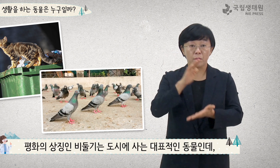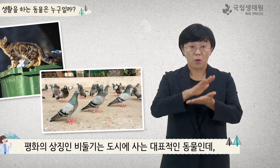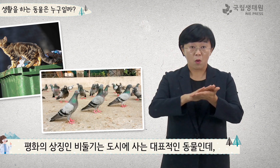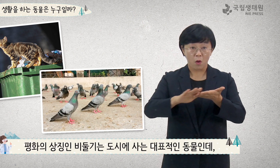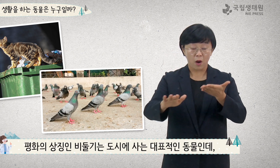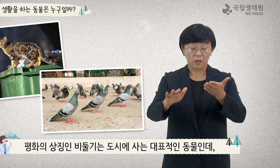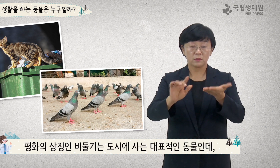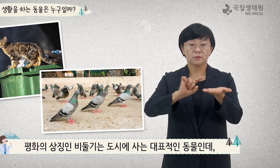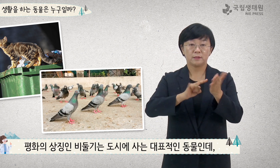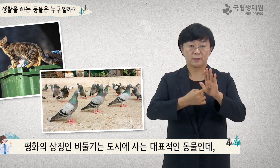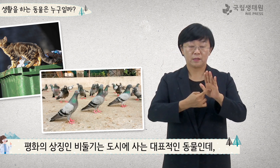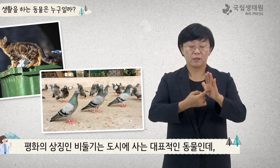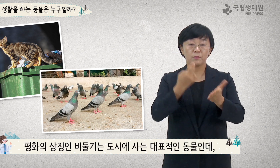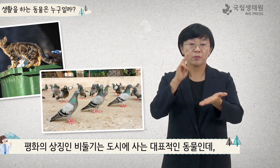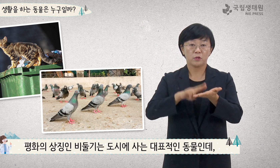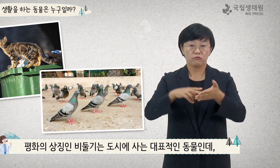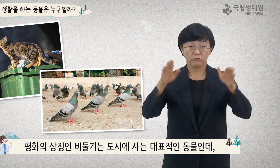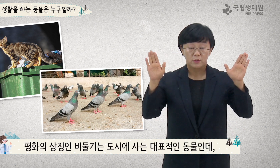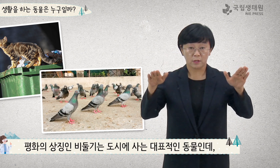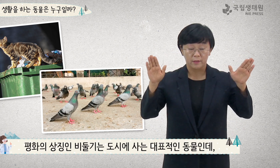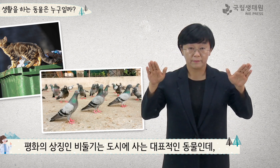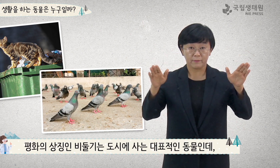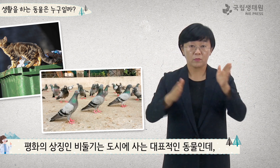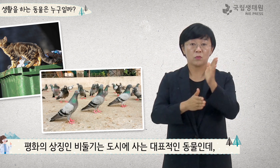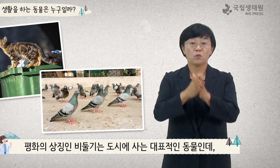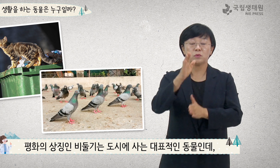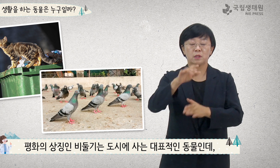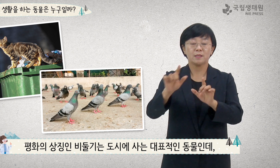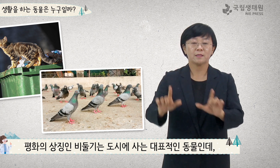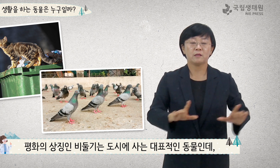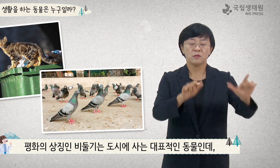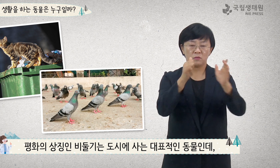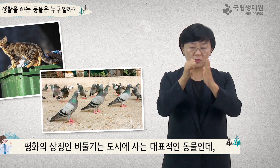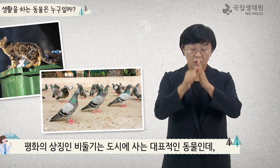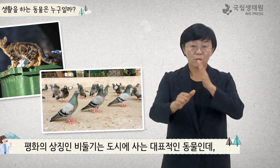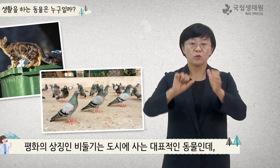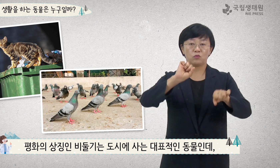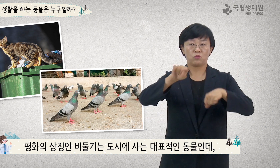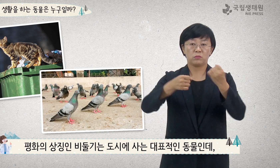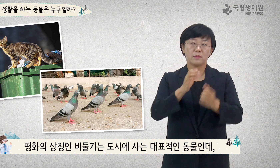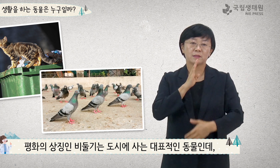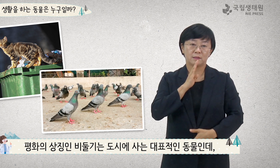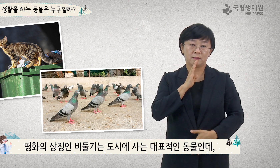평화의 상징인 비둘기는 도시에 사는 대표적인 동물인데